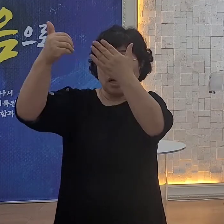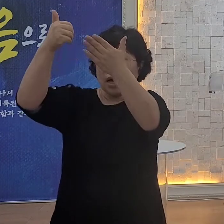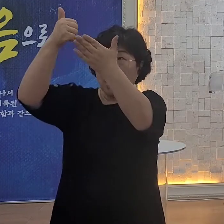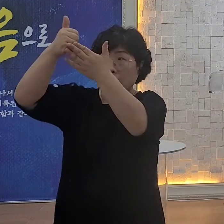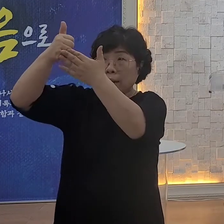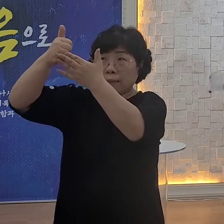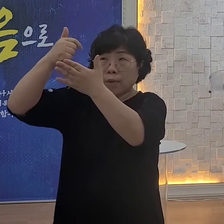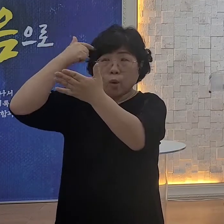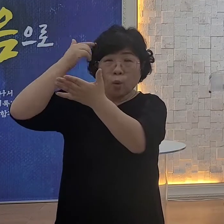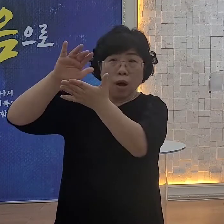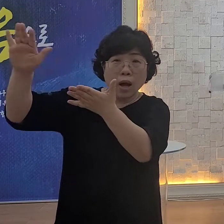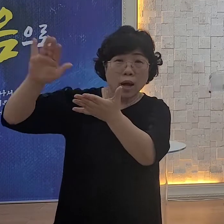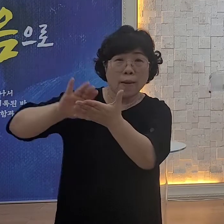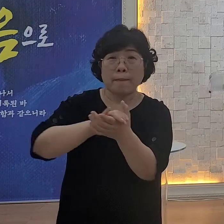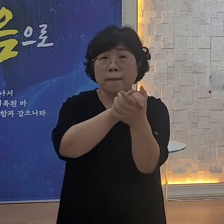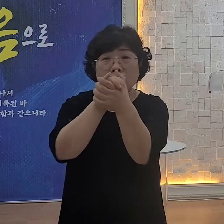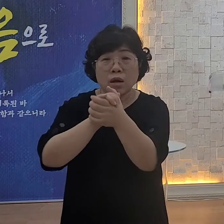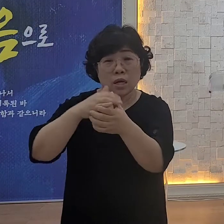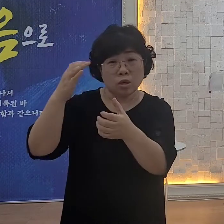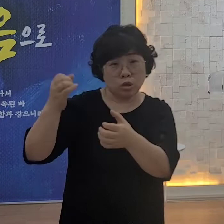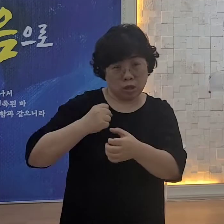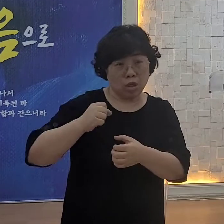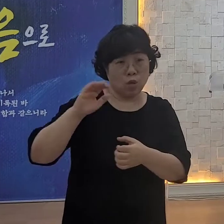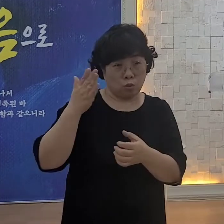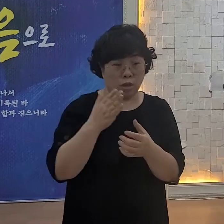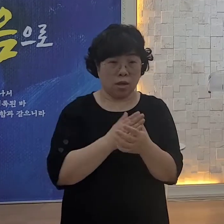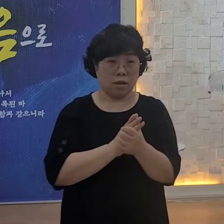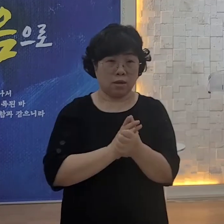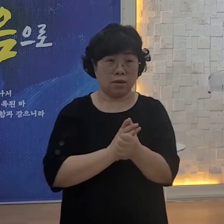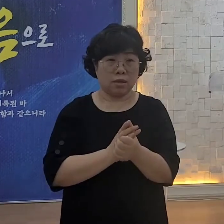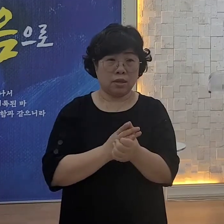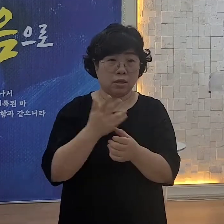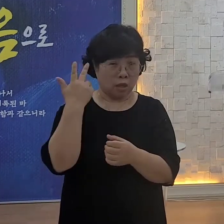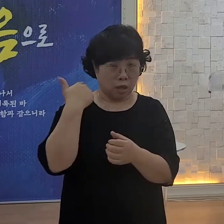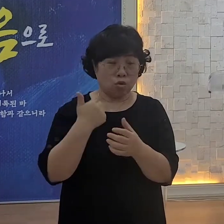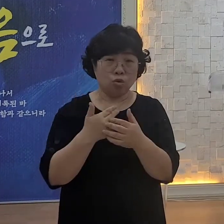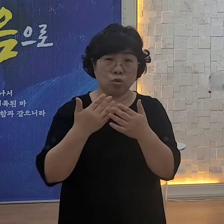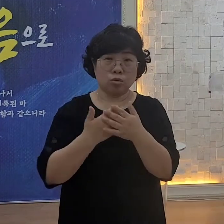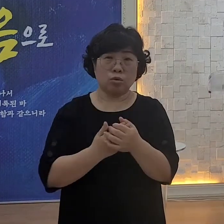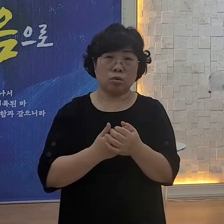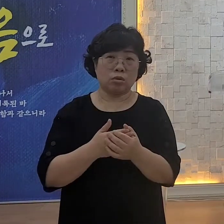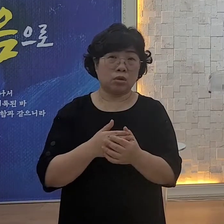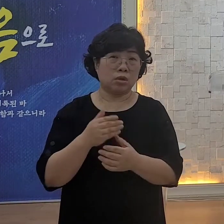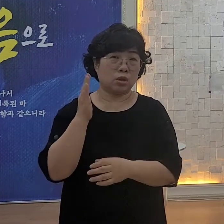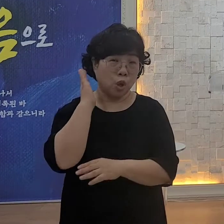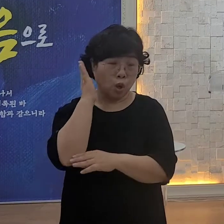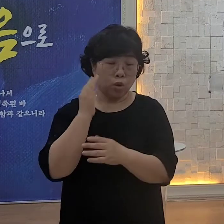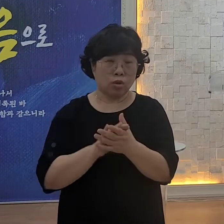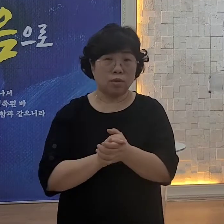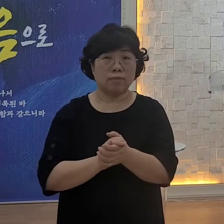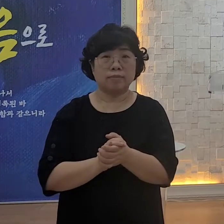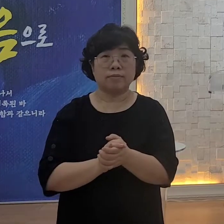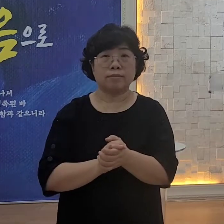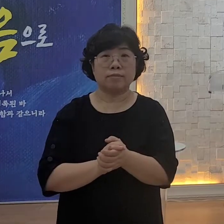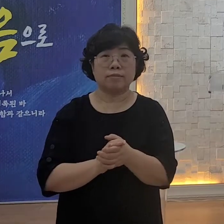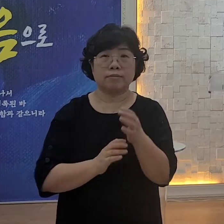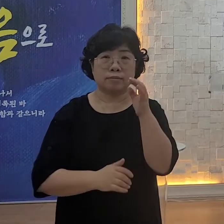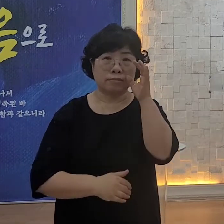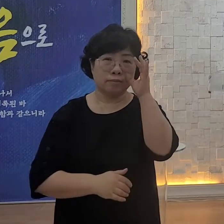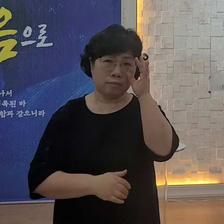하나님과 화평을 누리게 되었다는 이 축복을 우리가 기억하고 나누었습니다. 오늘 이어서 2절에